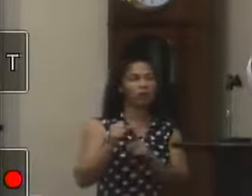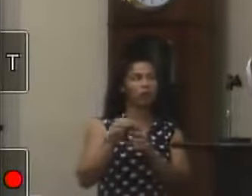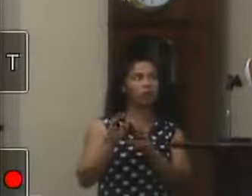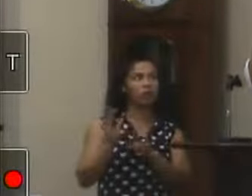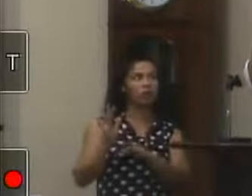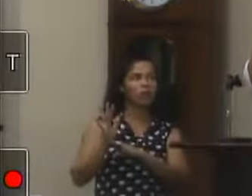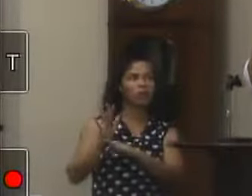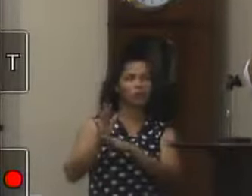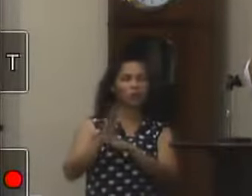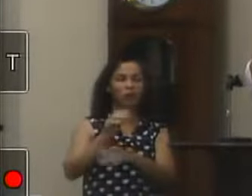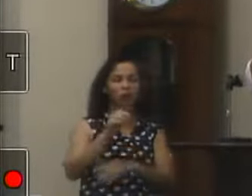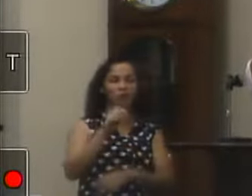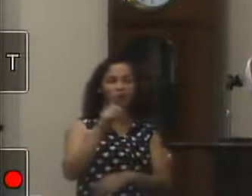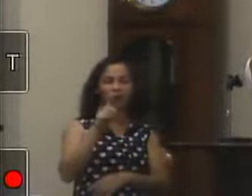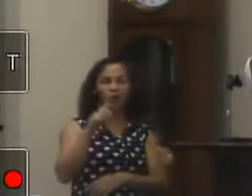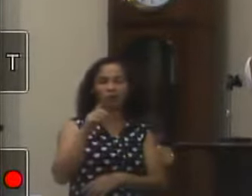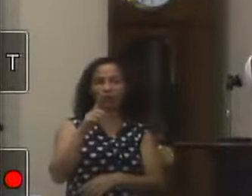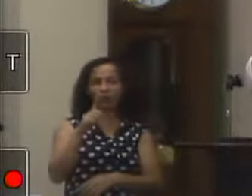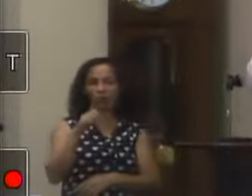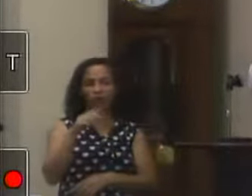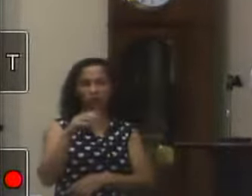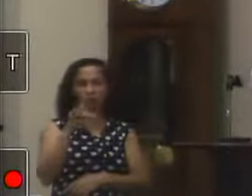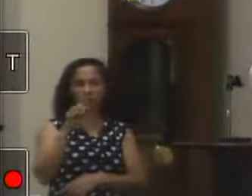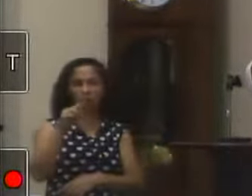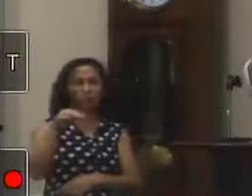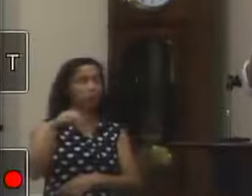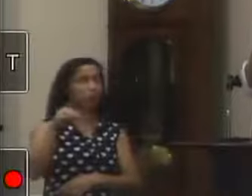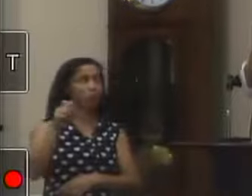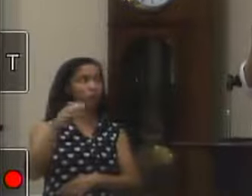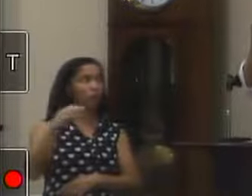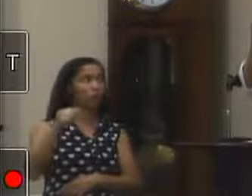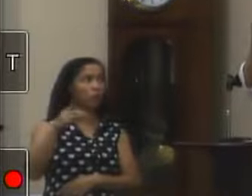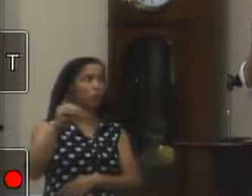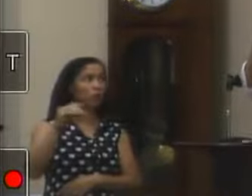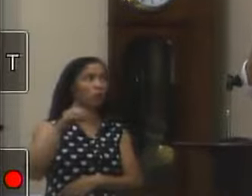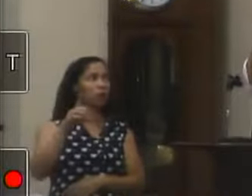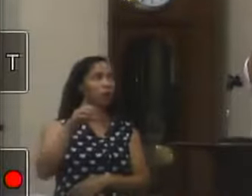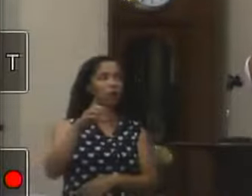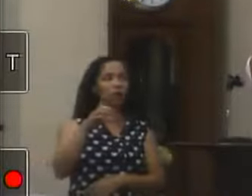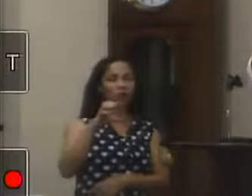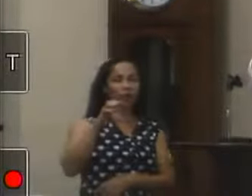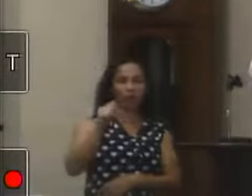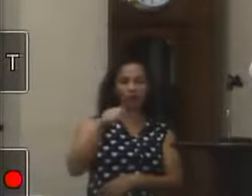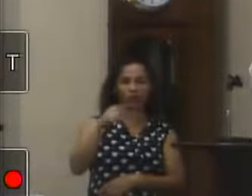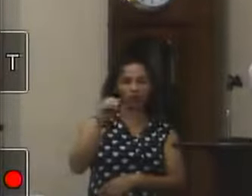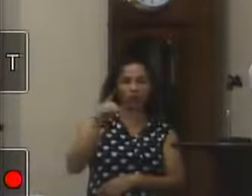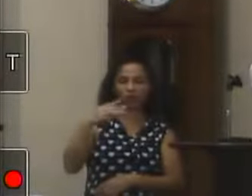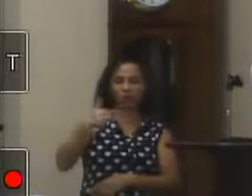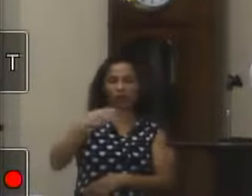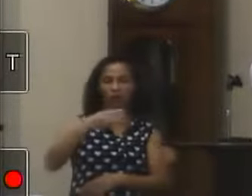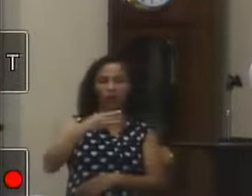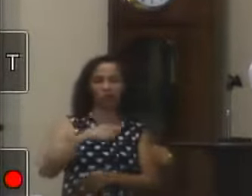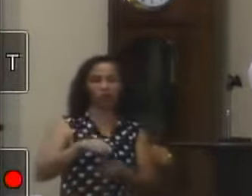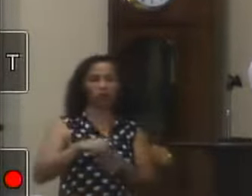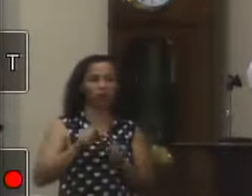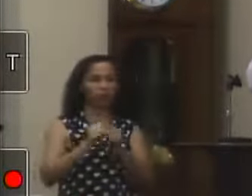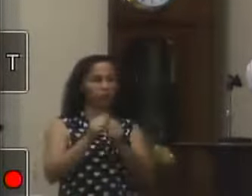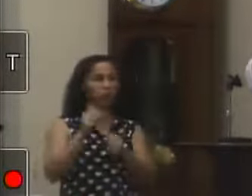com a Fundação Leão 13 e com a Igreja Batista, lá na sede da Igreja Batista com o Apóstolo Júnior, onde eu